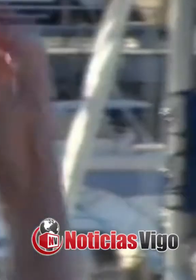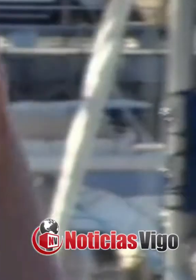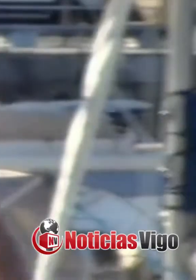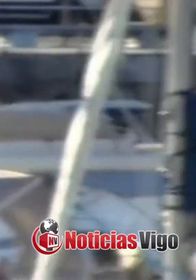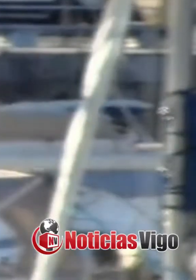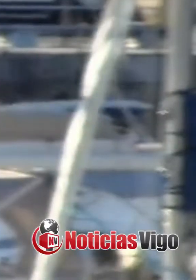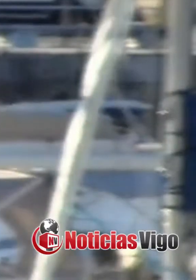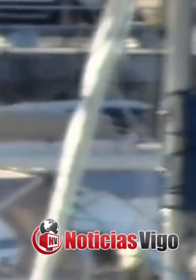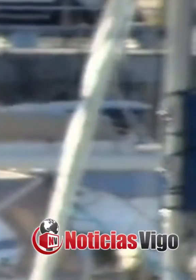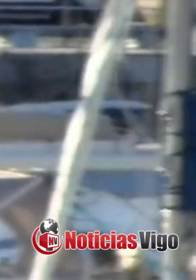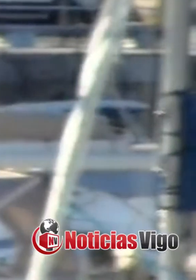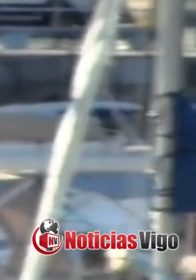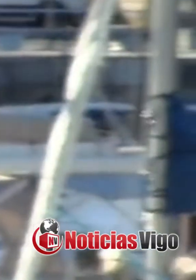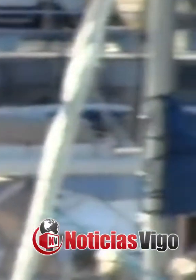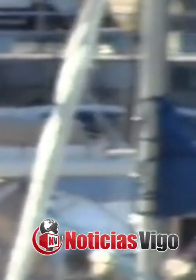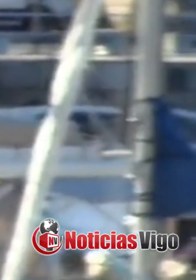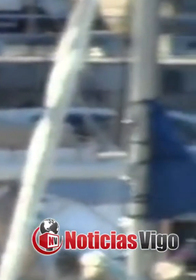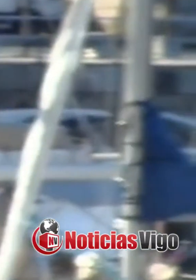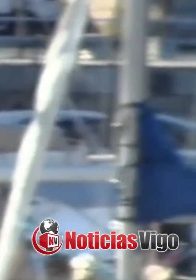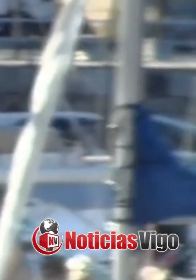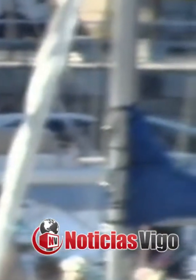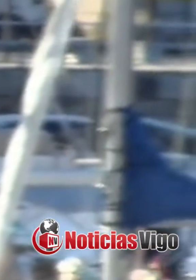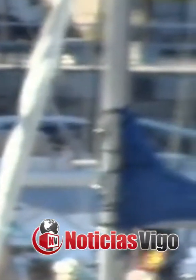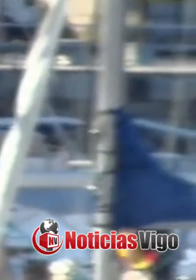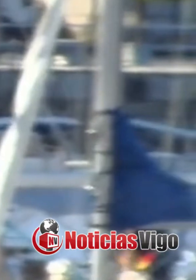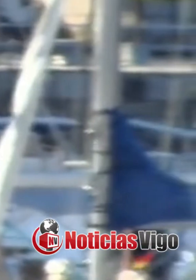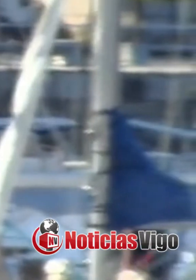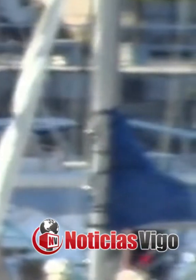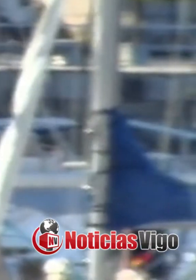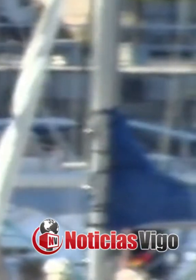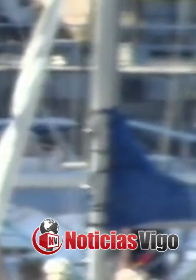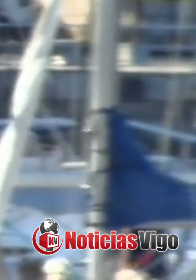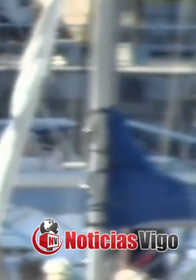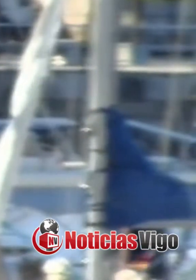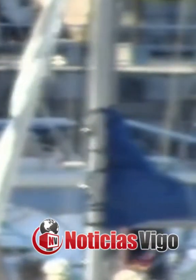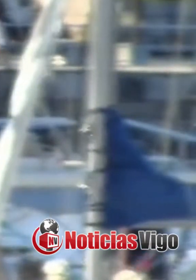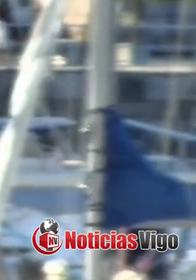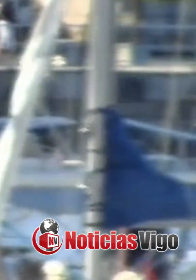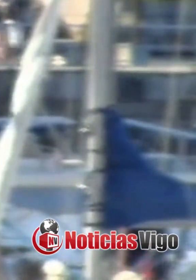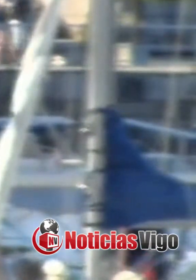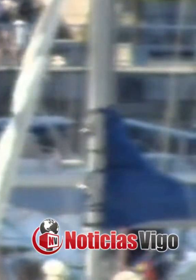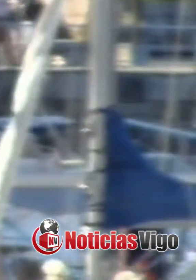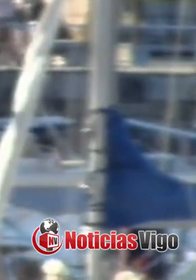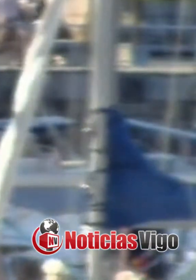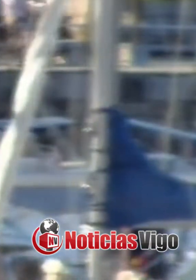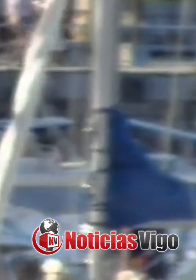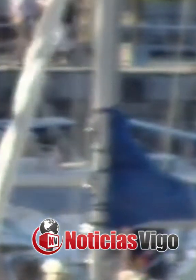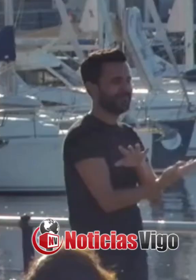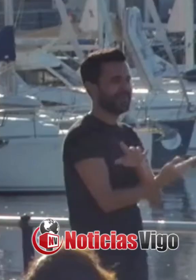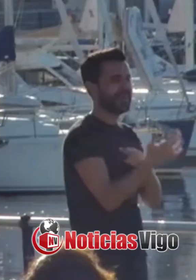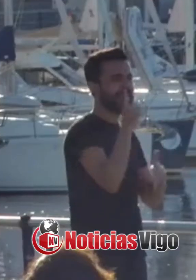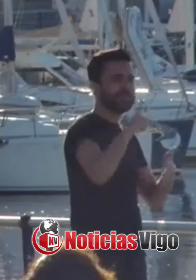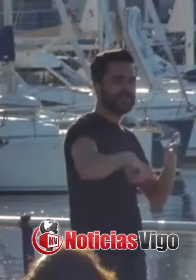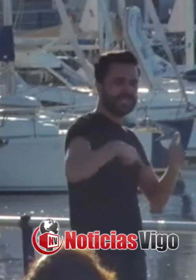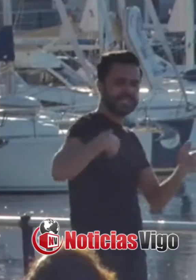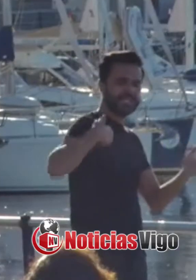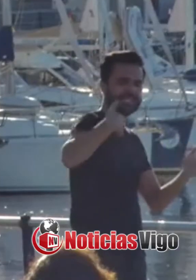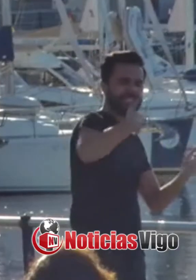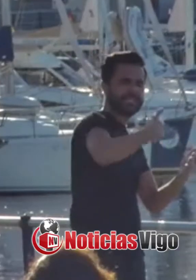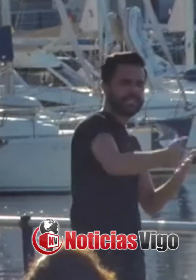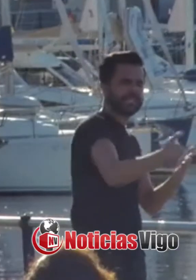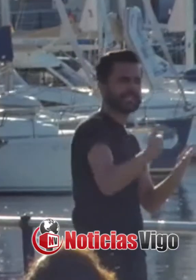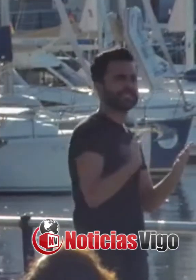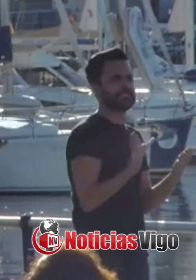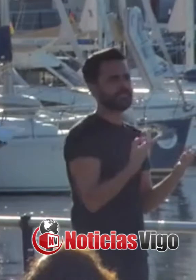que cambiaron absolutamente todo. Meses nos que cambiaron moitas cousas na